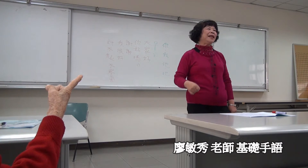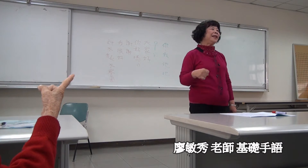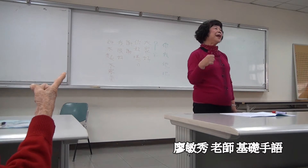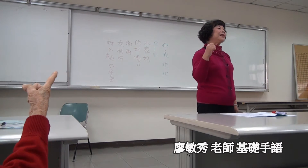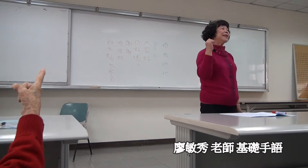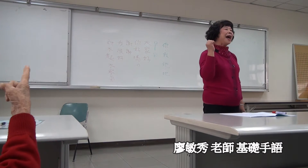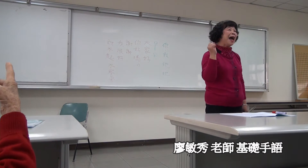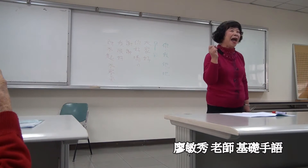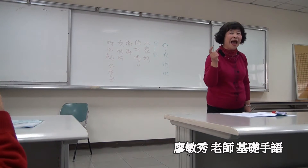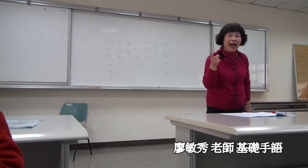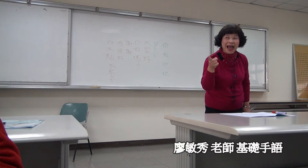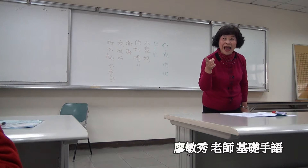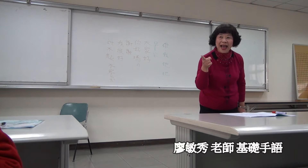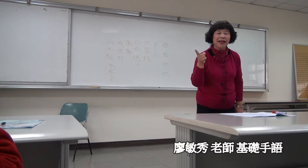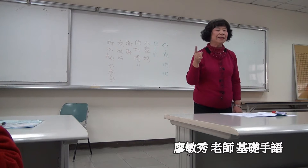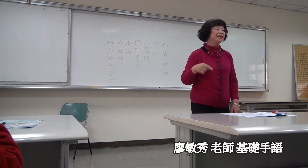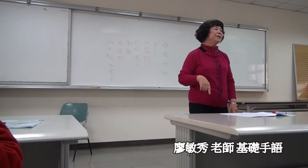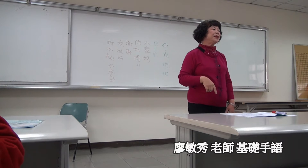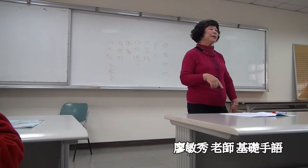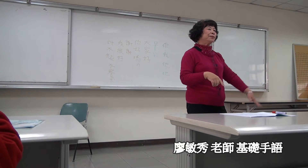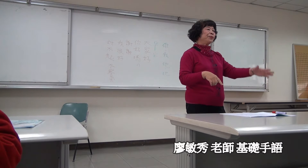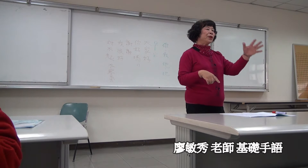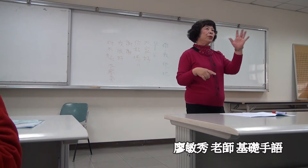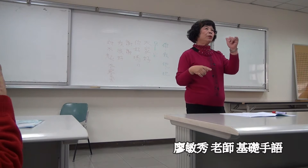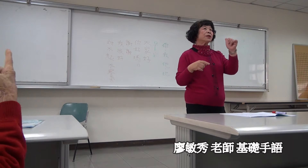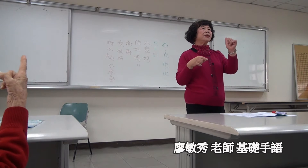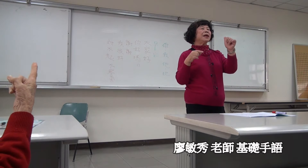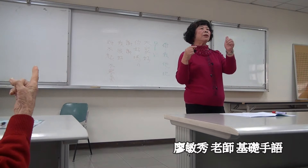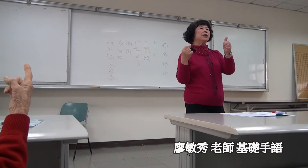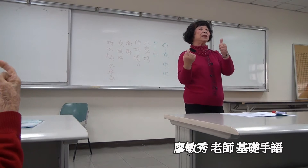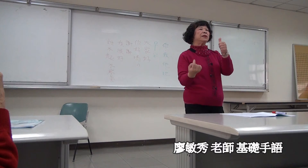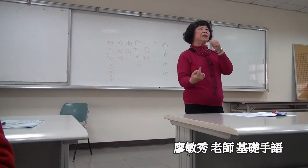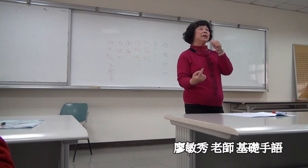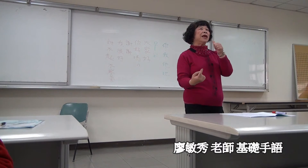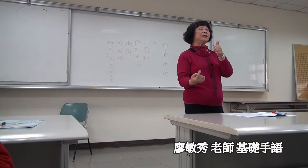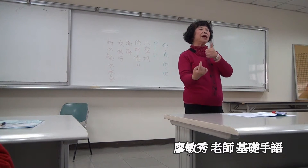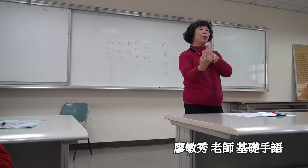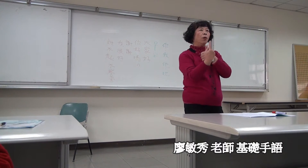的他，是不是？如果是造语是要叫我，